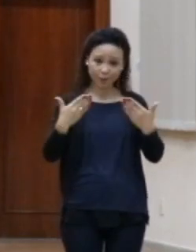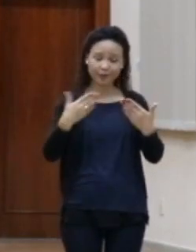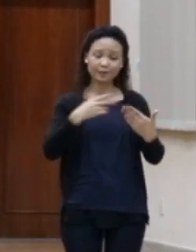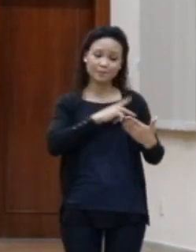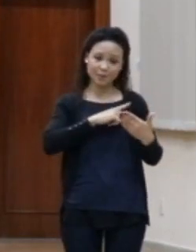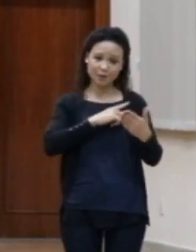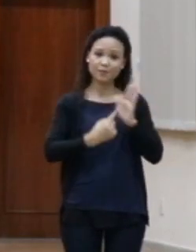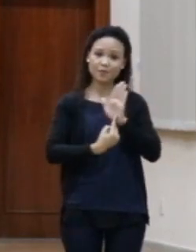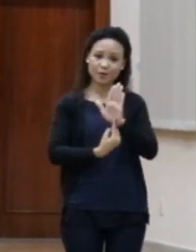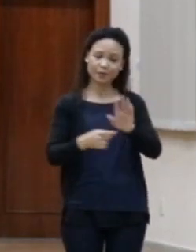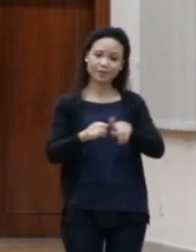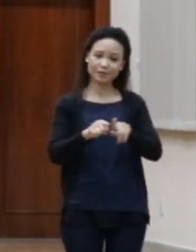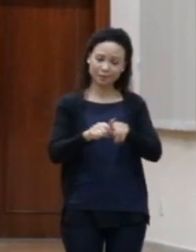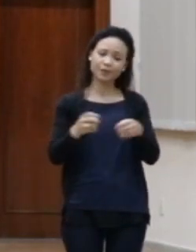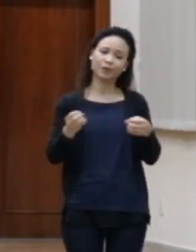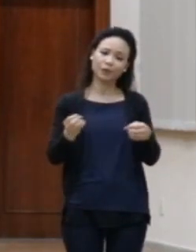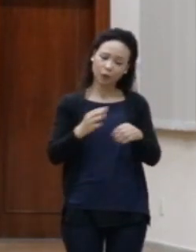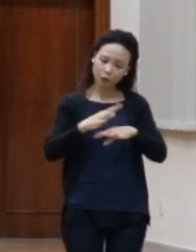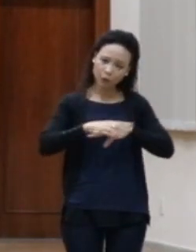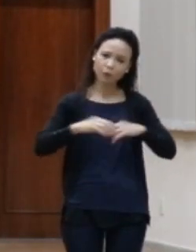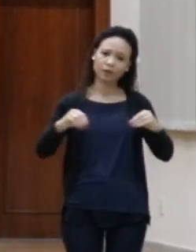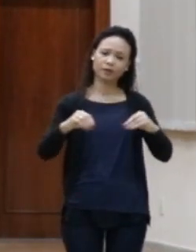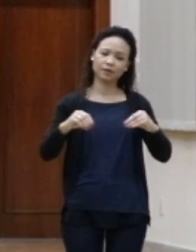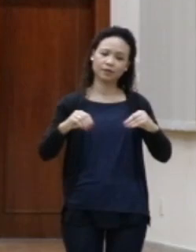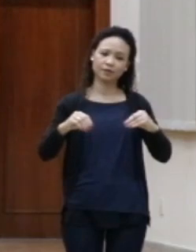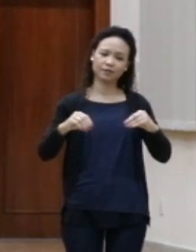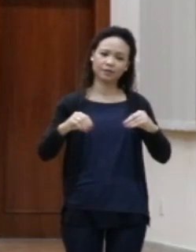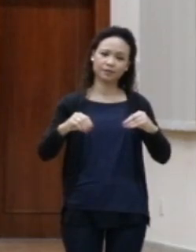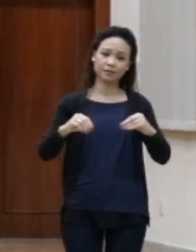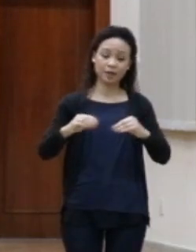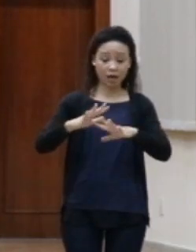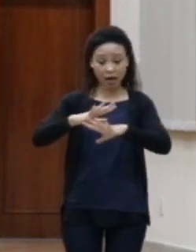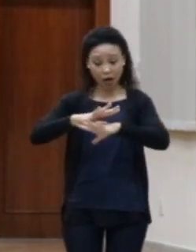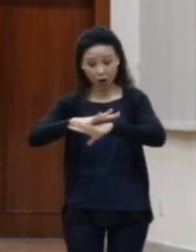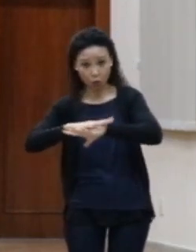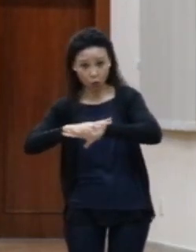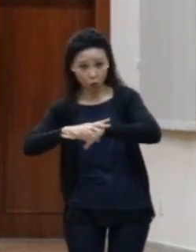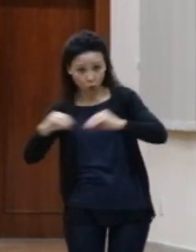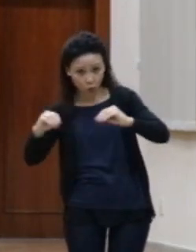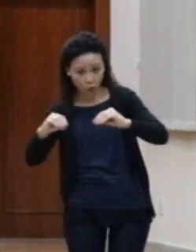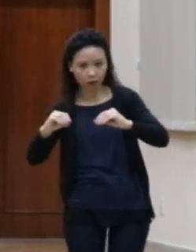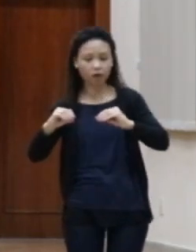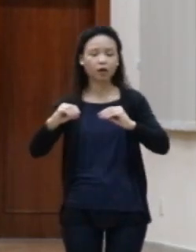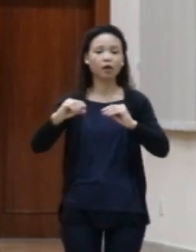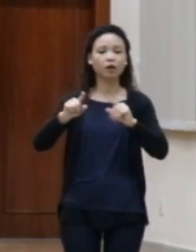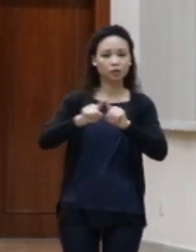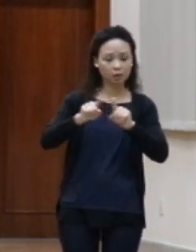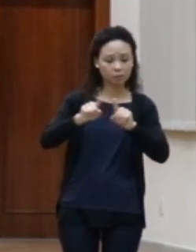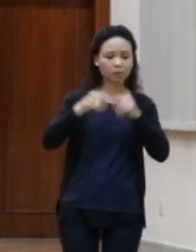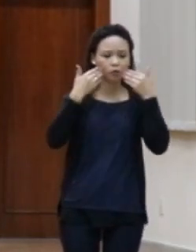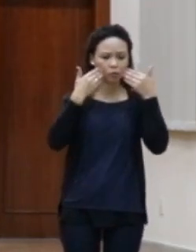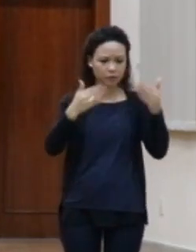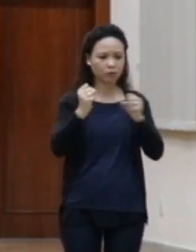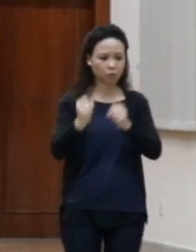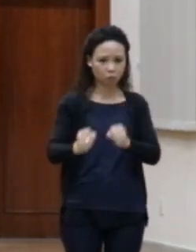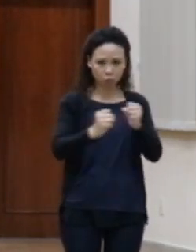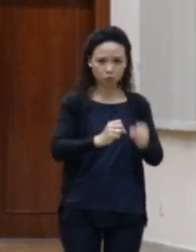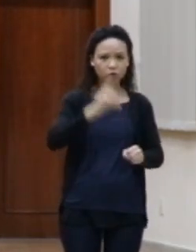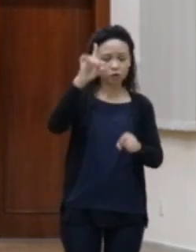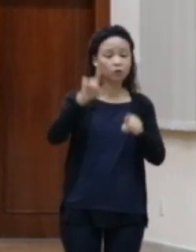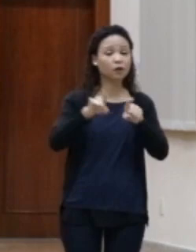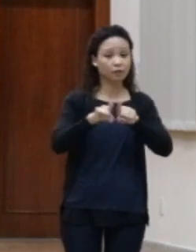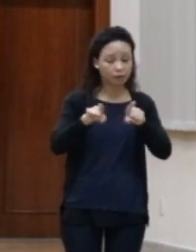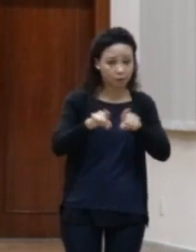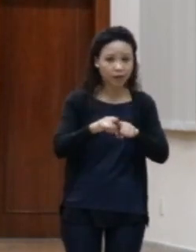casos? Que tanto a cura é para a glória de Deus, como a não cura também era para a glória de Deus,